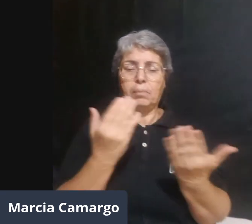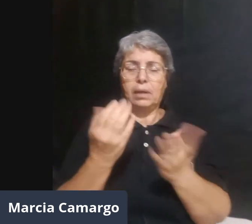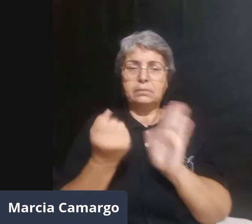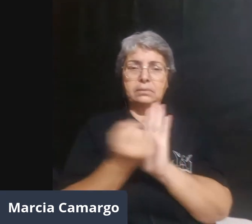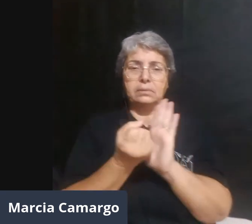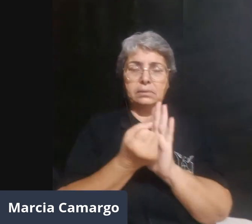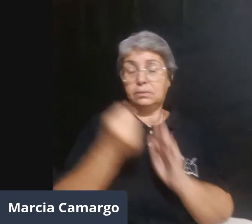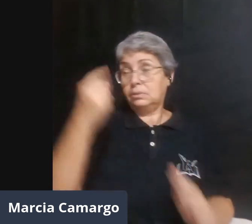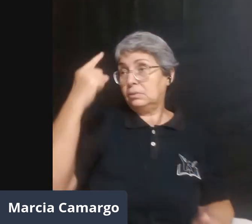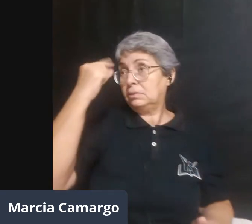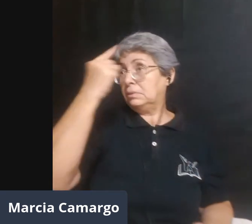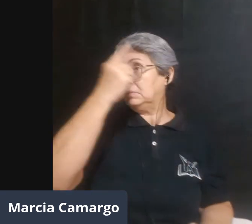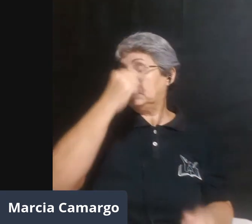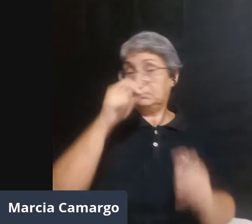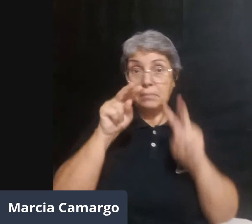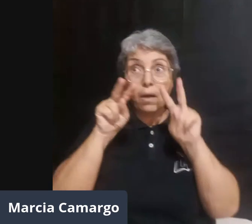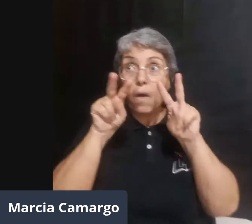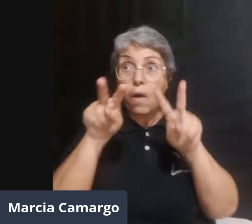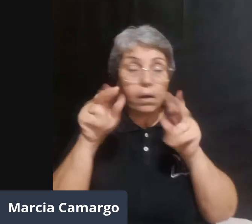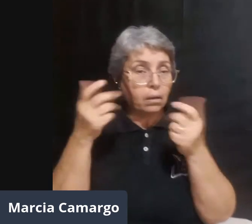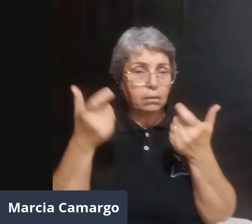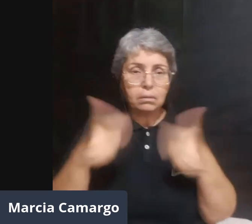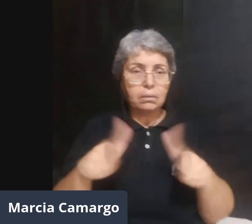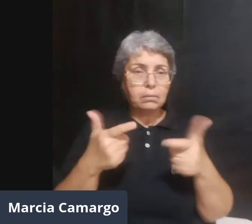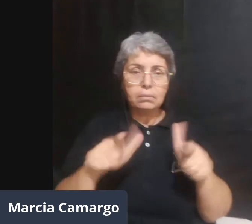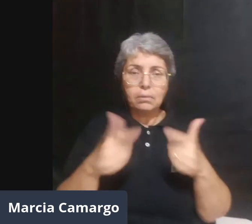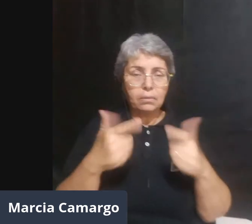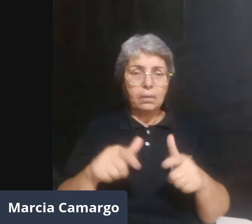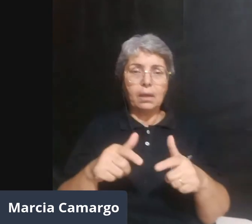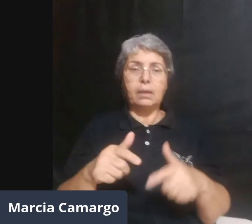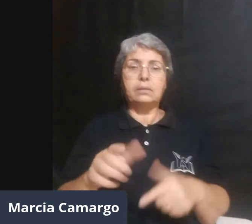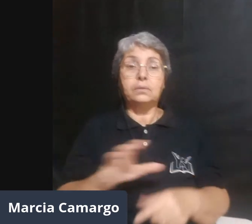estado e a voltar ao primeiro amor no momento